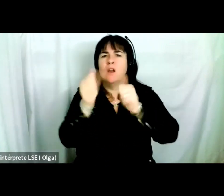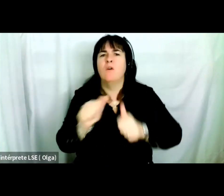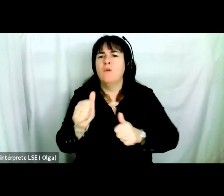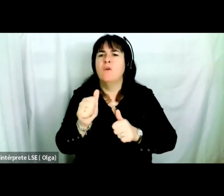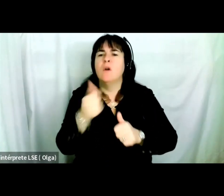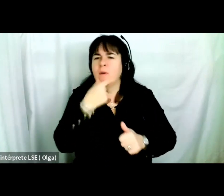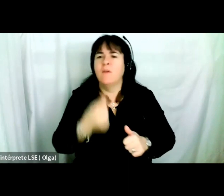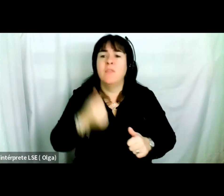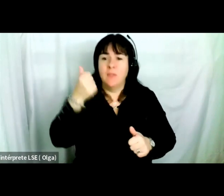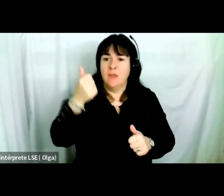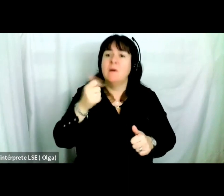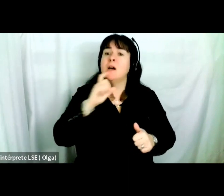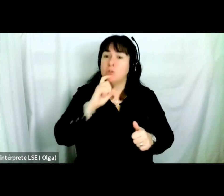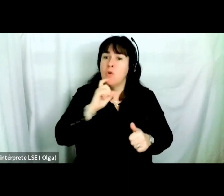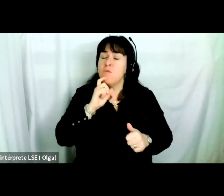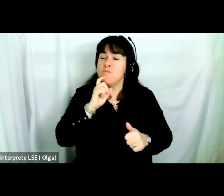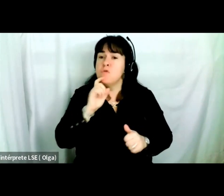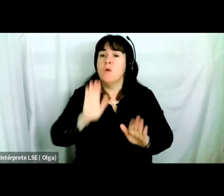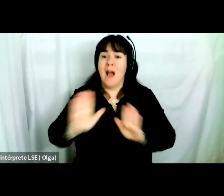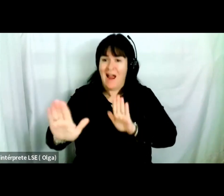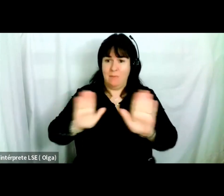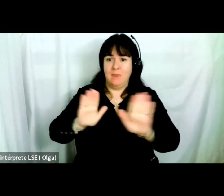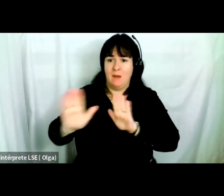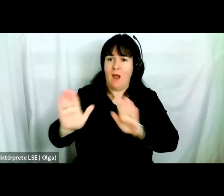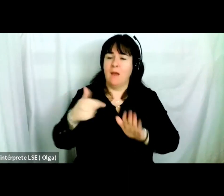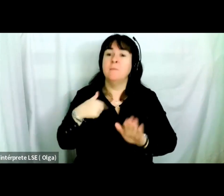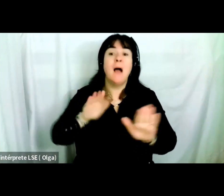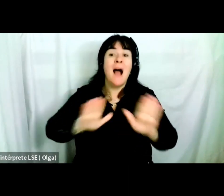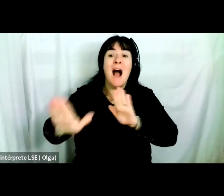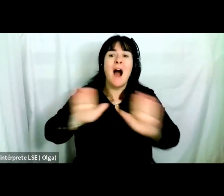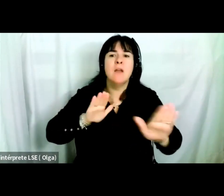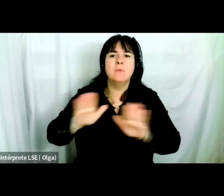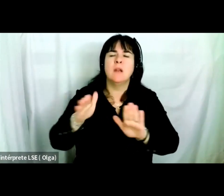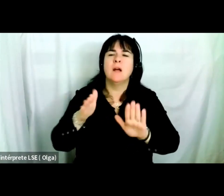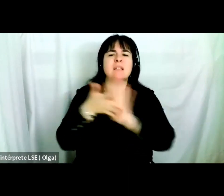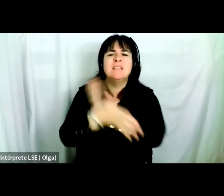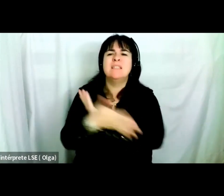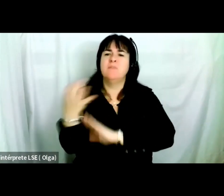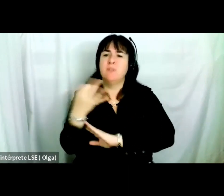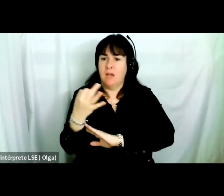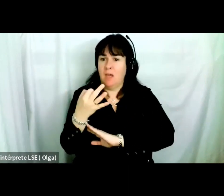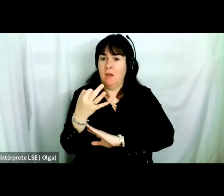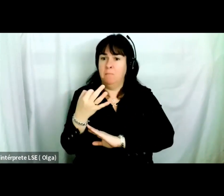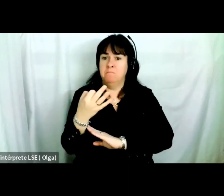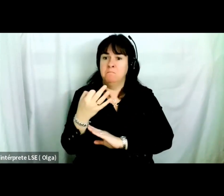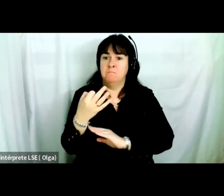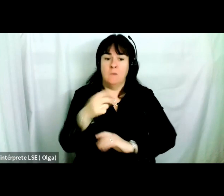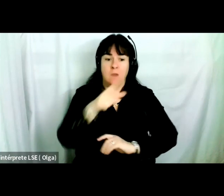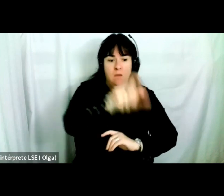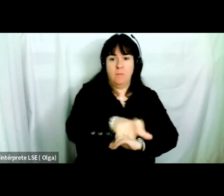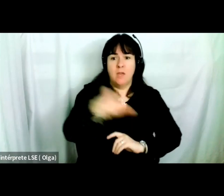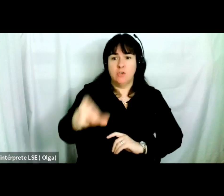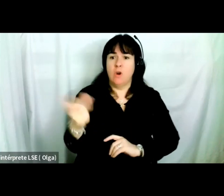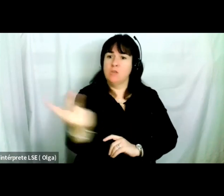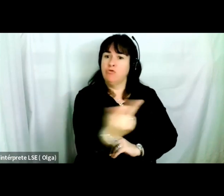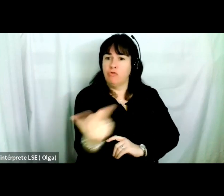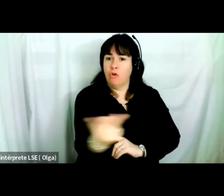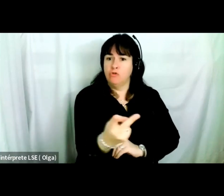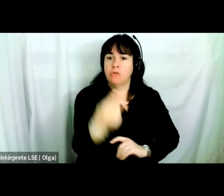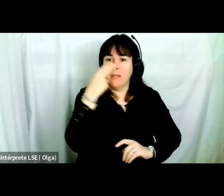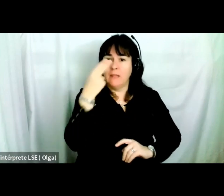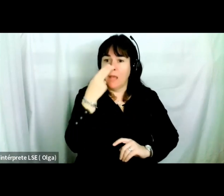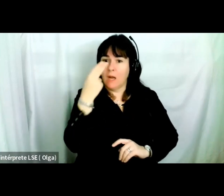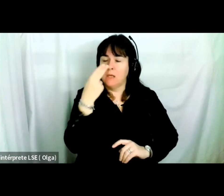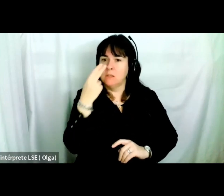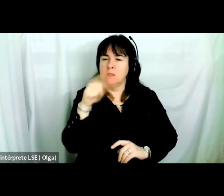el arbitraje en qué consiste? El arbitraje consiste en que los interesados, en lugar de, si tienen un